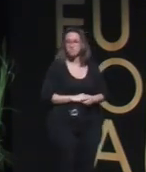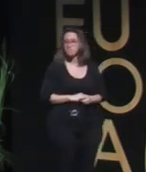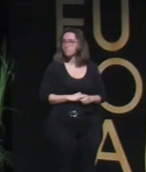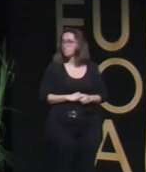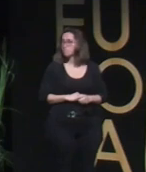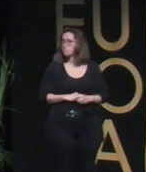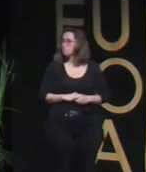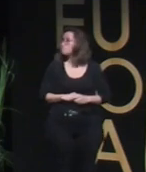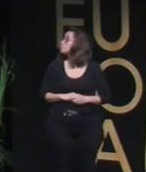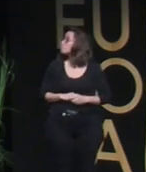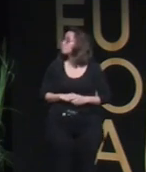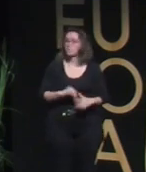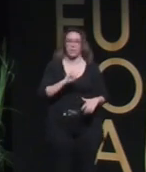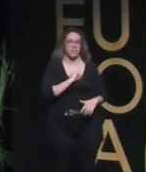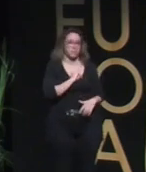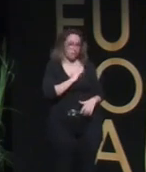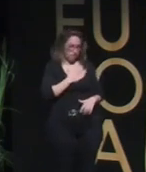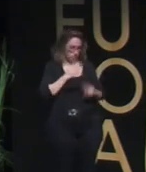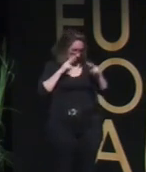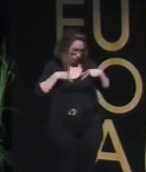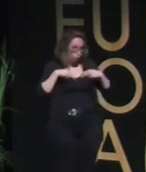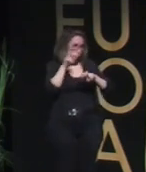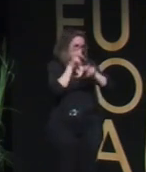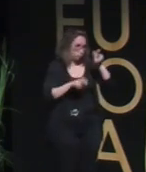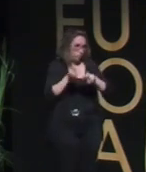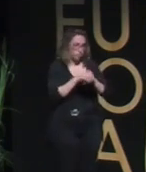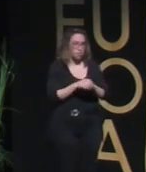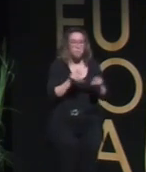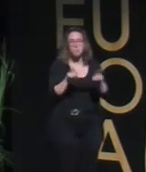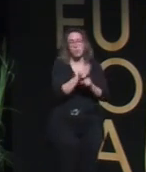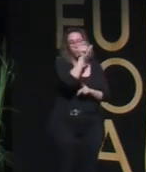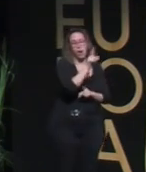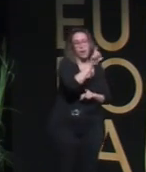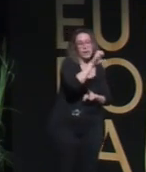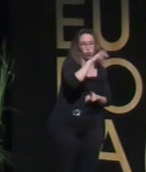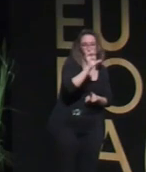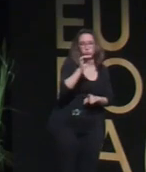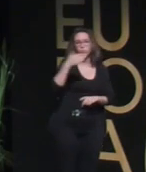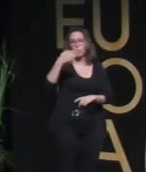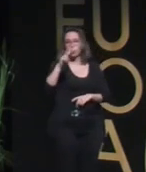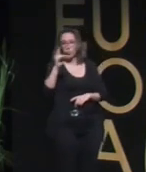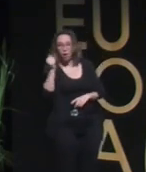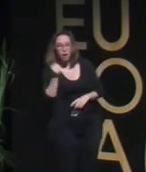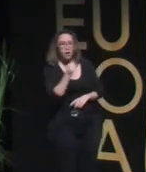La búsqueda de la propia identidad, ¿no? Le da igual aquí John Lennon, que Buda, Fidel, el payaso, ¿no? Y la